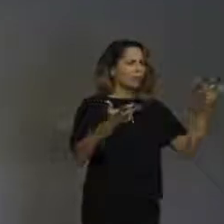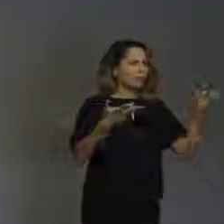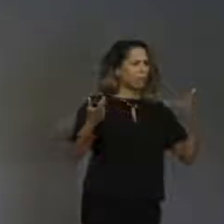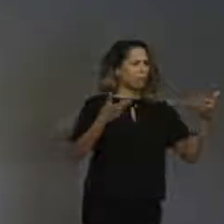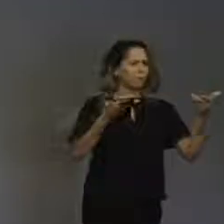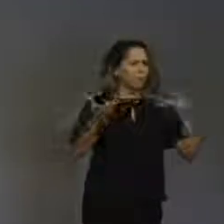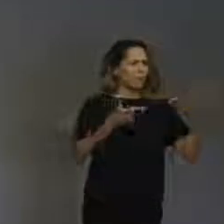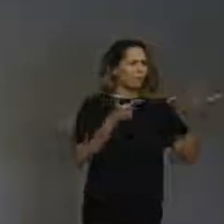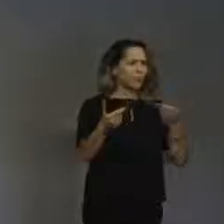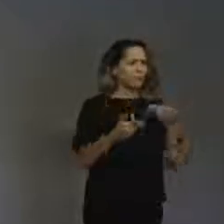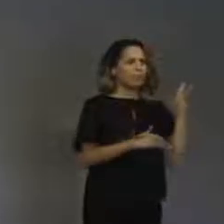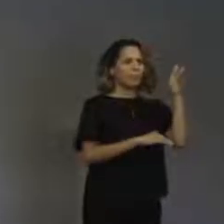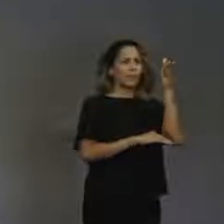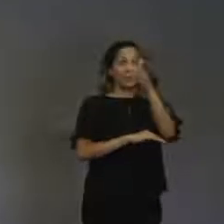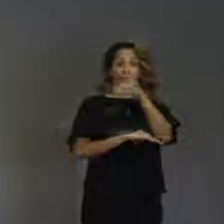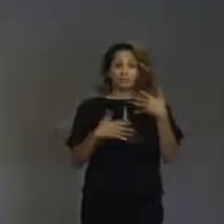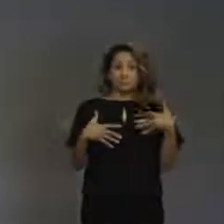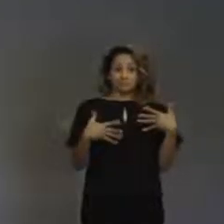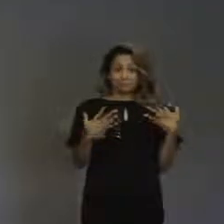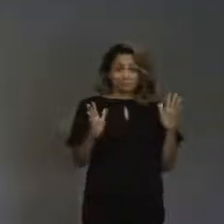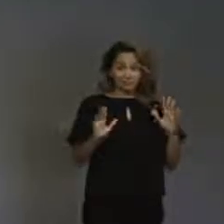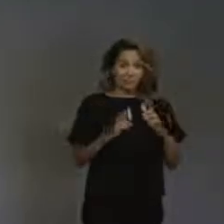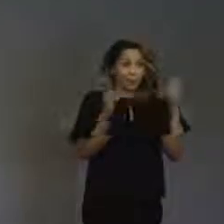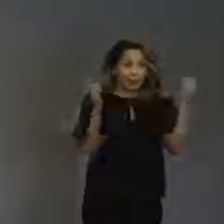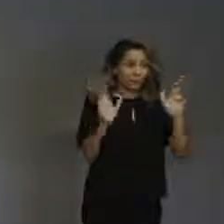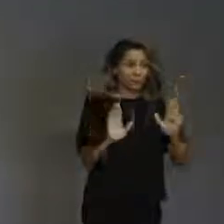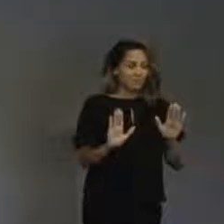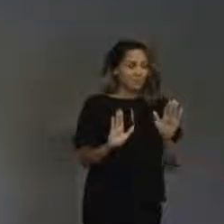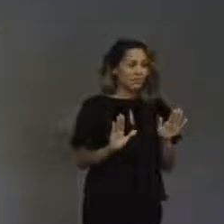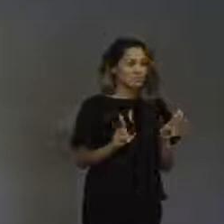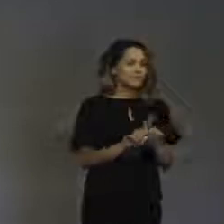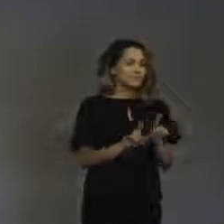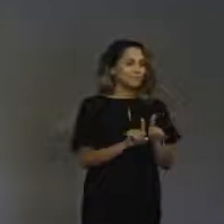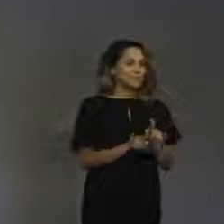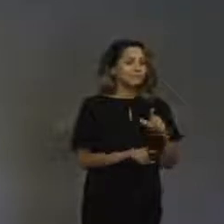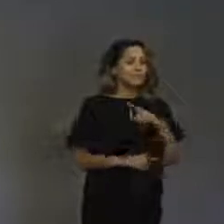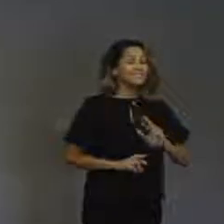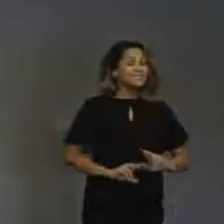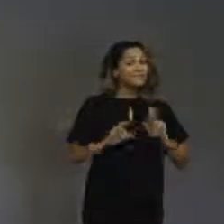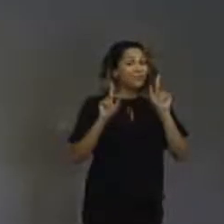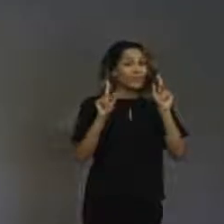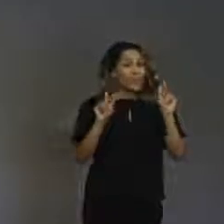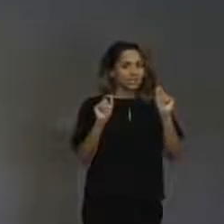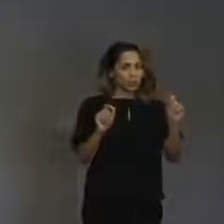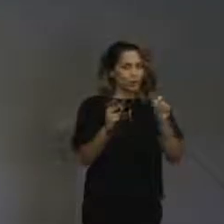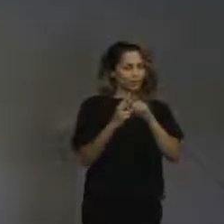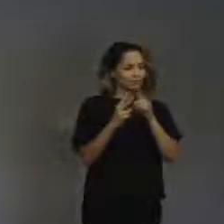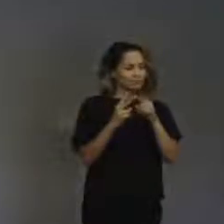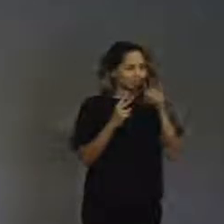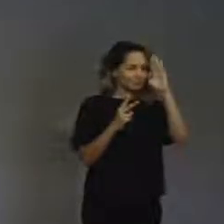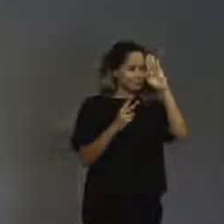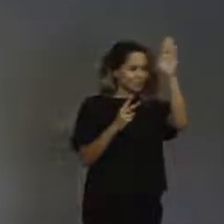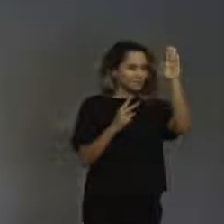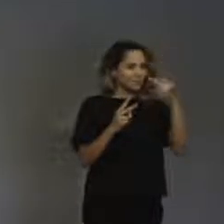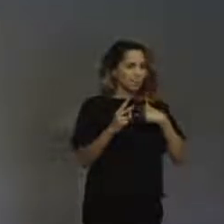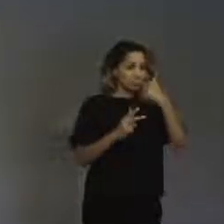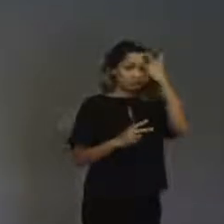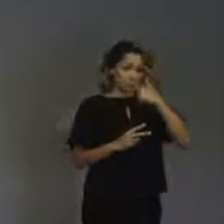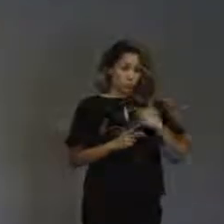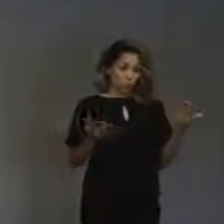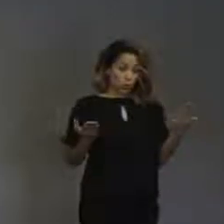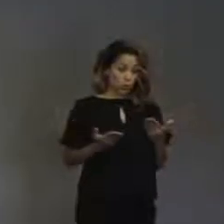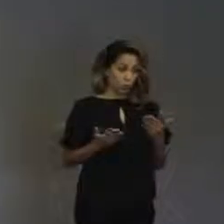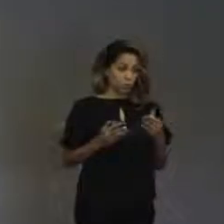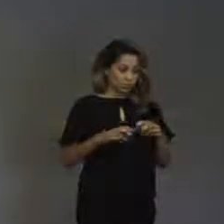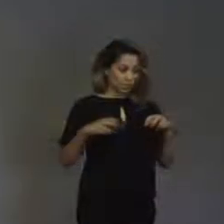caramba. Mas, ainda assim, tem uma grande diferença, duas grandes diferenças aqui hoje. Eu estou numa mesa só com